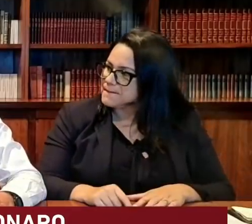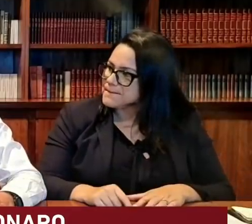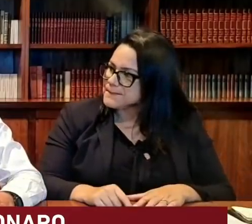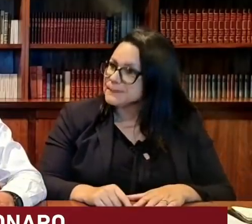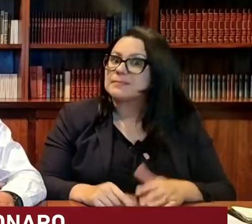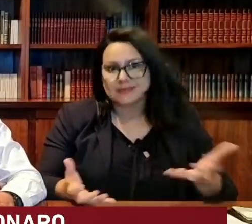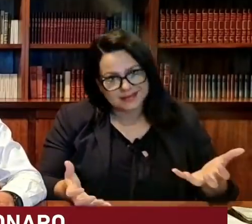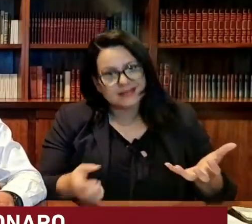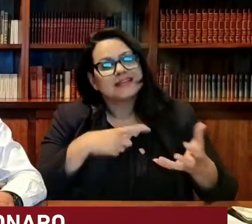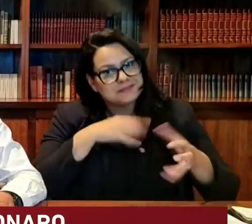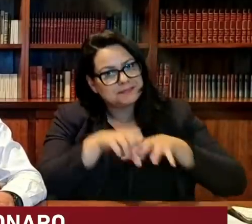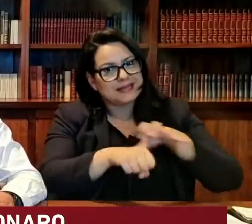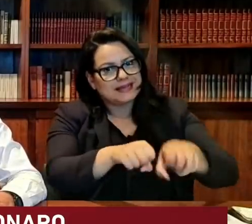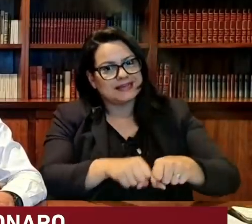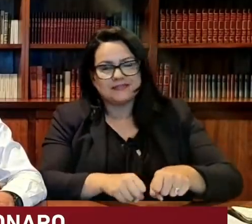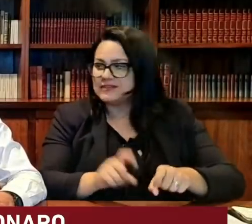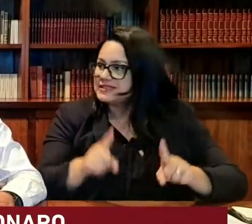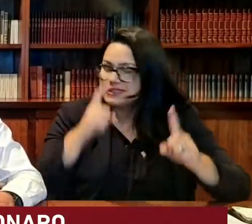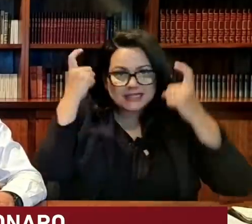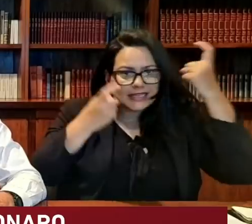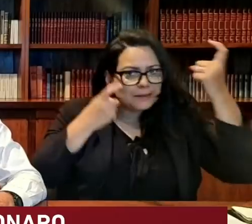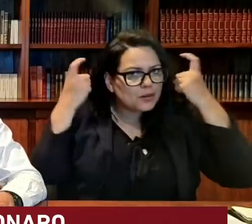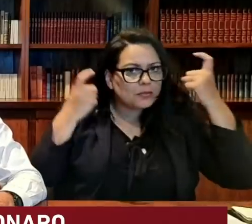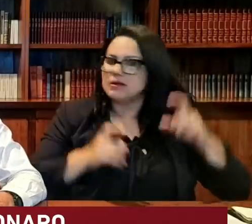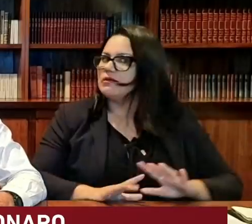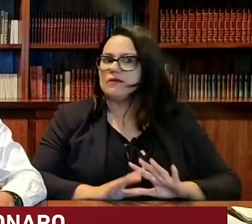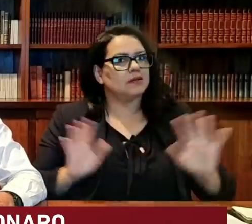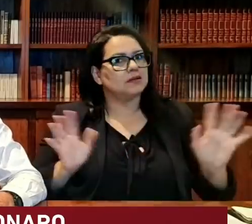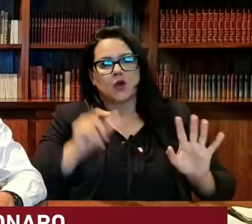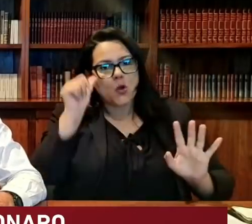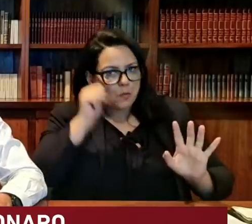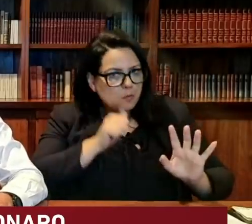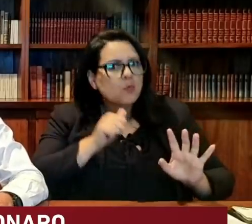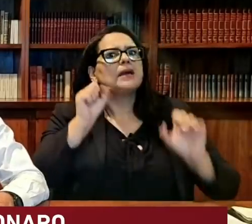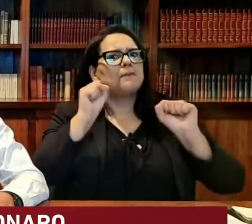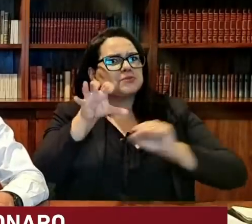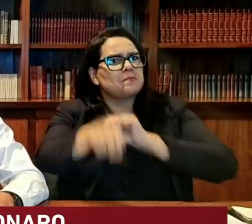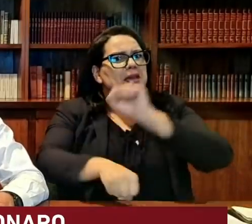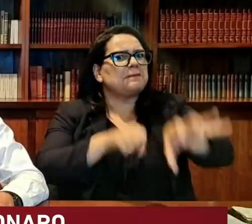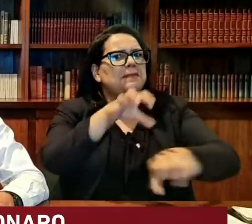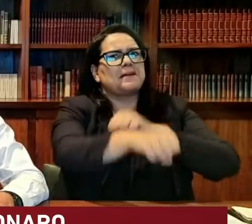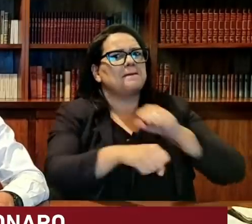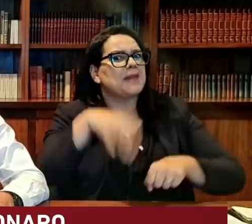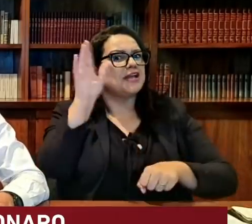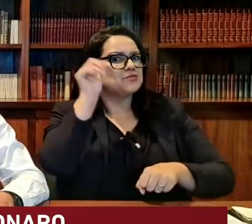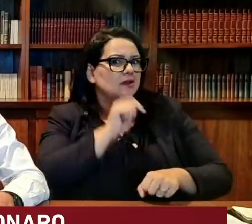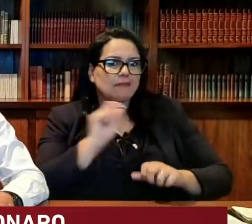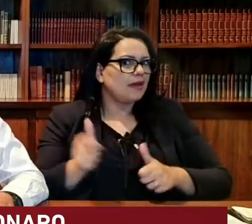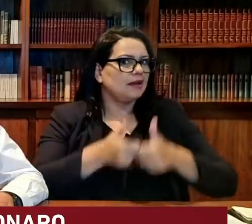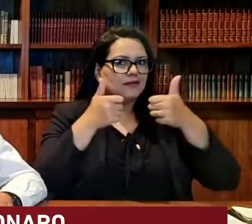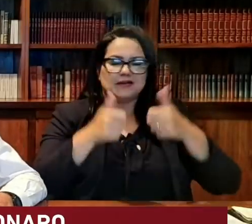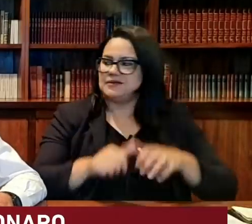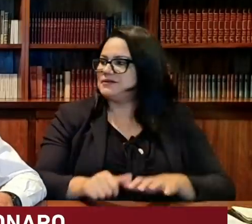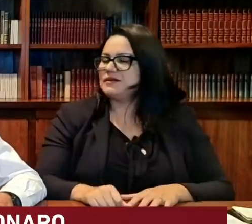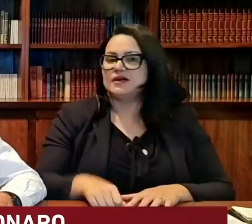Estamos ocupando. O senhor está preocupado, não, da gente ocupar espaço? Não, pode. Vocês têm que ocupar todos os espaços possíveis. Quanto mais mulheres, melhor aí.